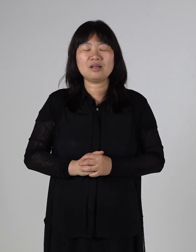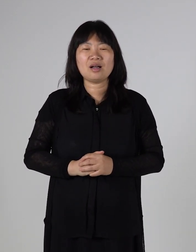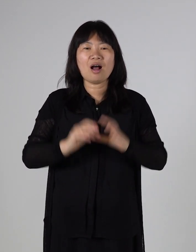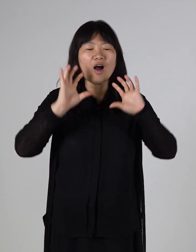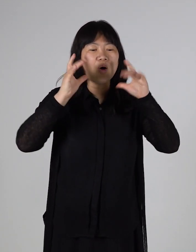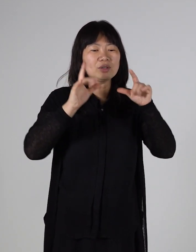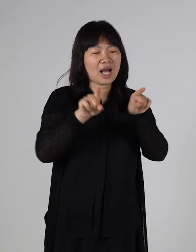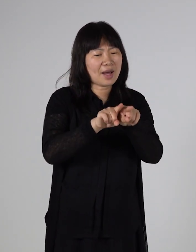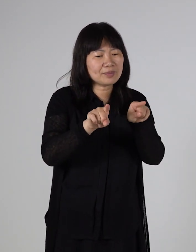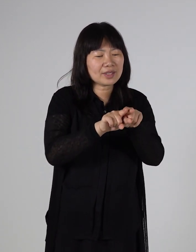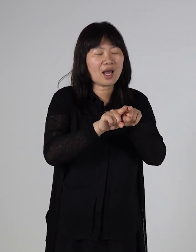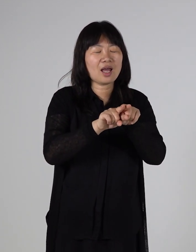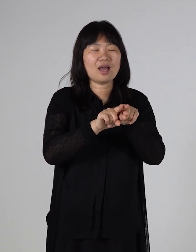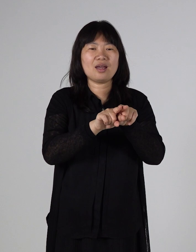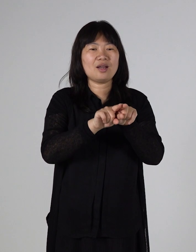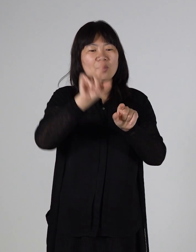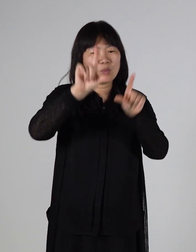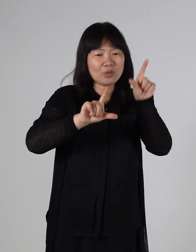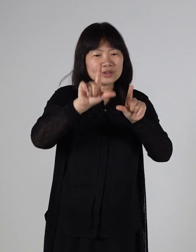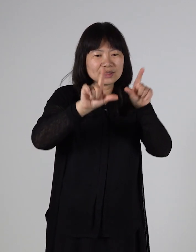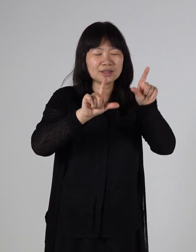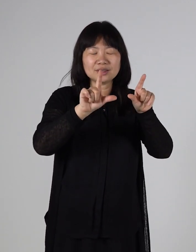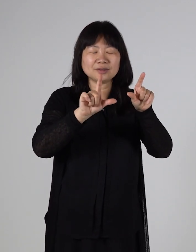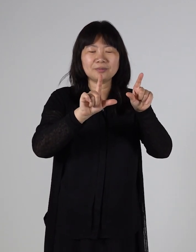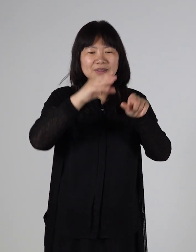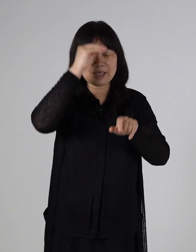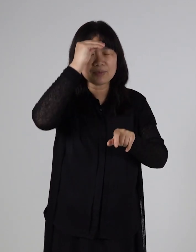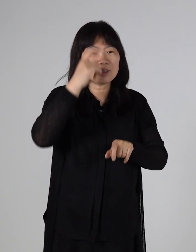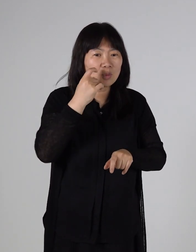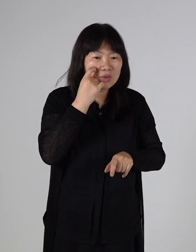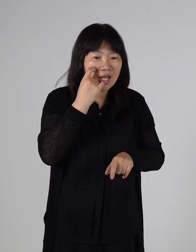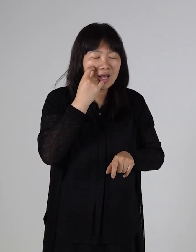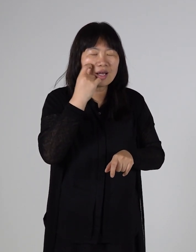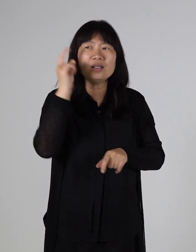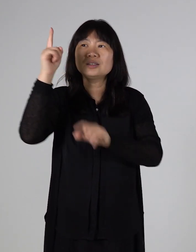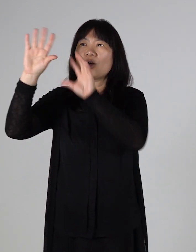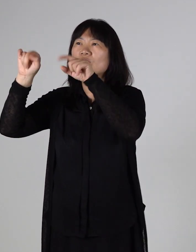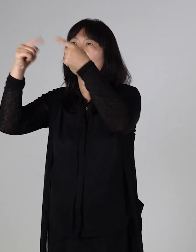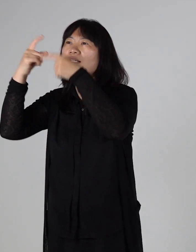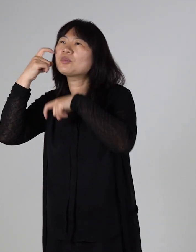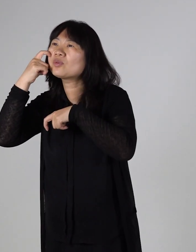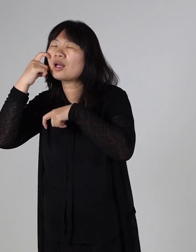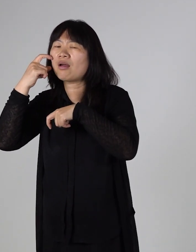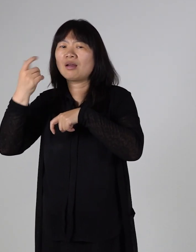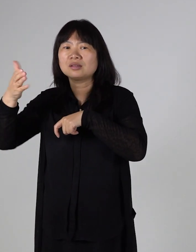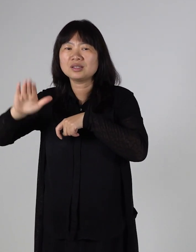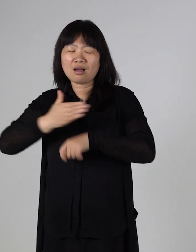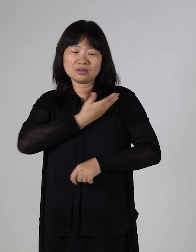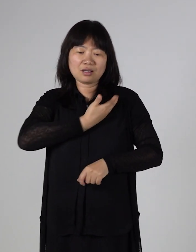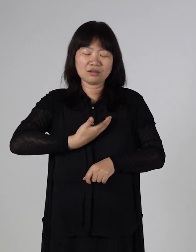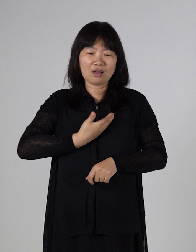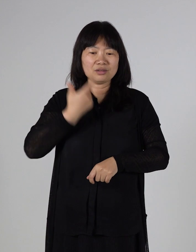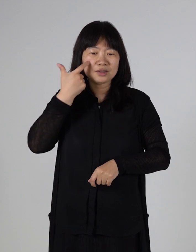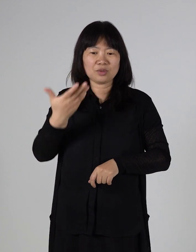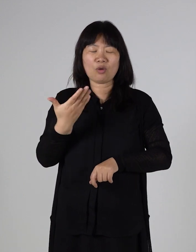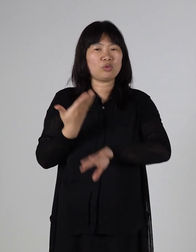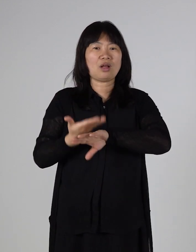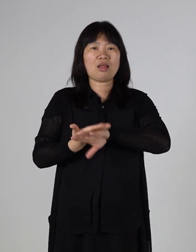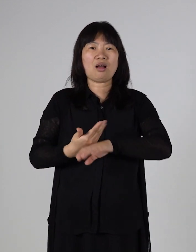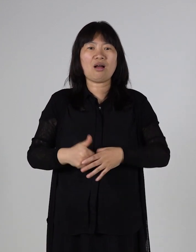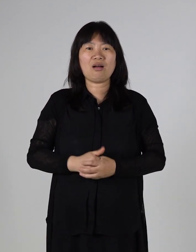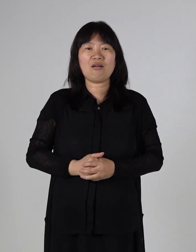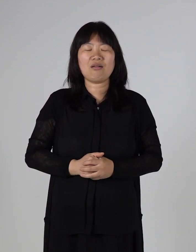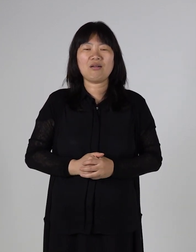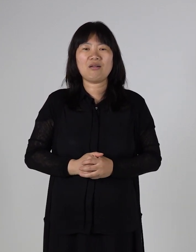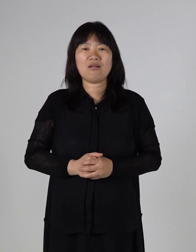아이들과 같이 되지 않으면 천국에 못 들어간다. 질문은 뭐였죠? 지금 질문하고 대답하고 맞아요?